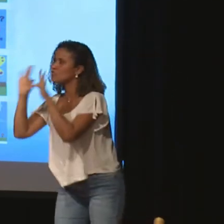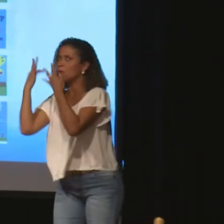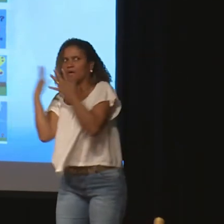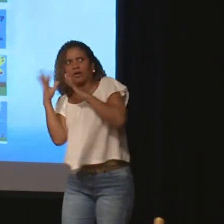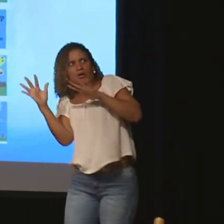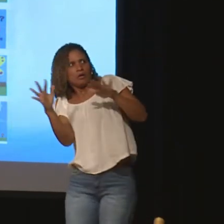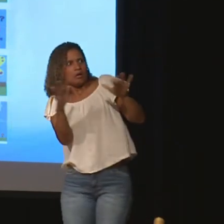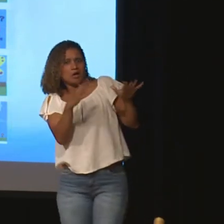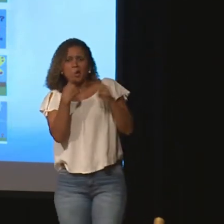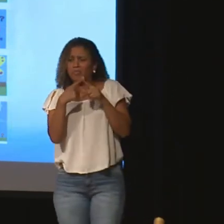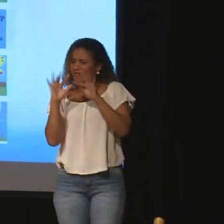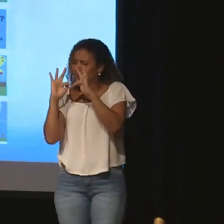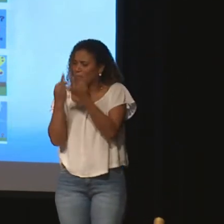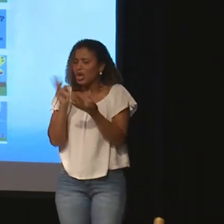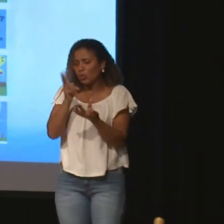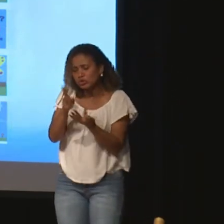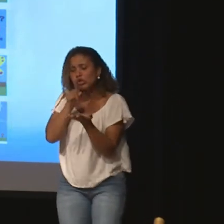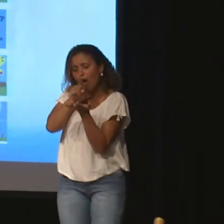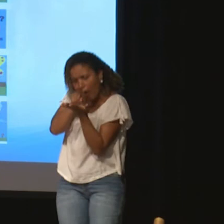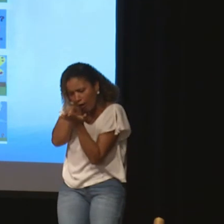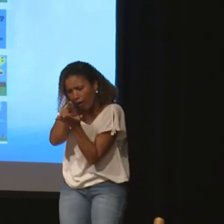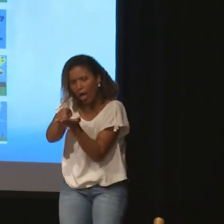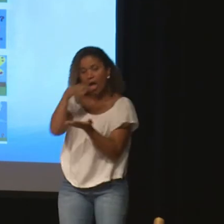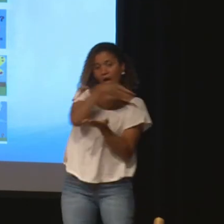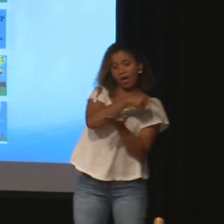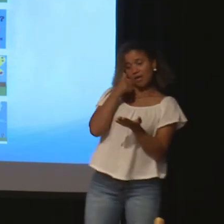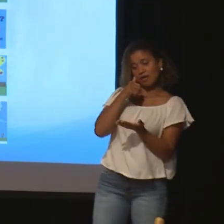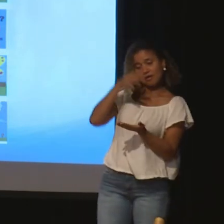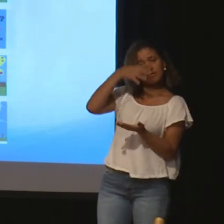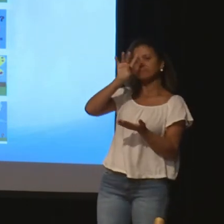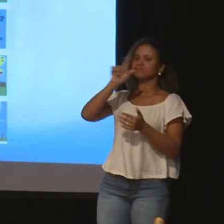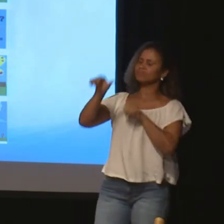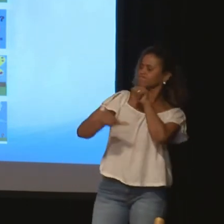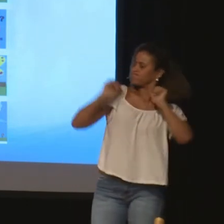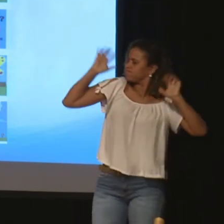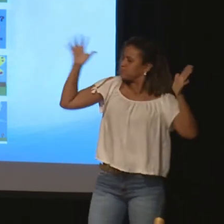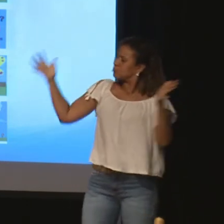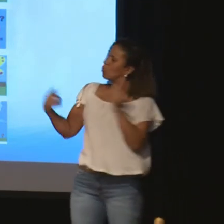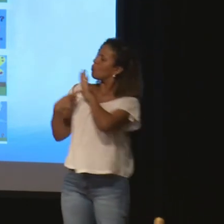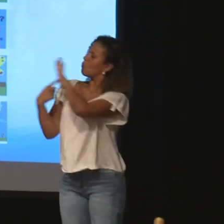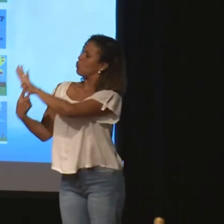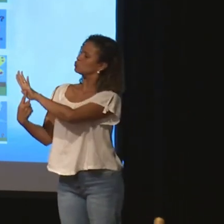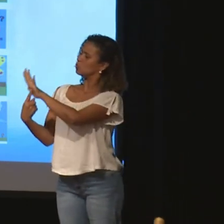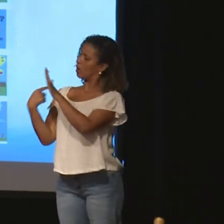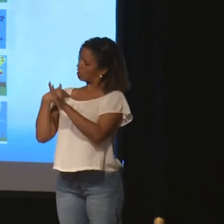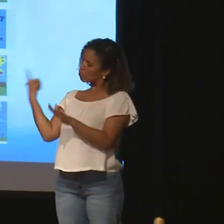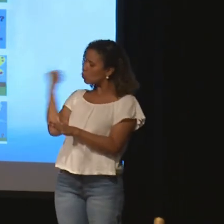ouvintes. Quando a família a viu chegar, e a família continuava lagarta, e ela já chegou toda